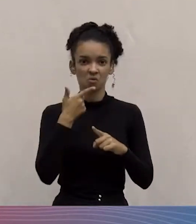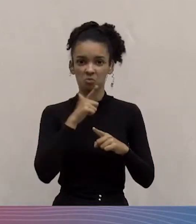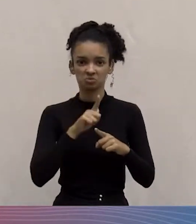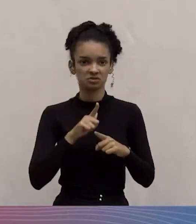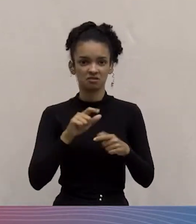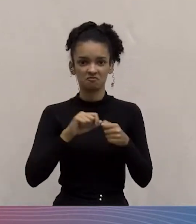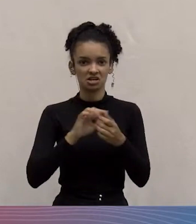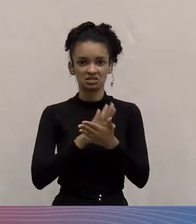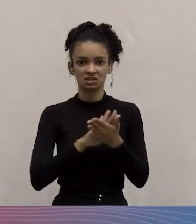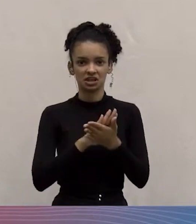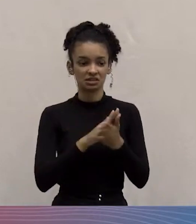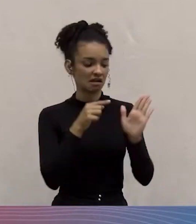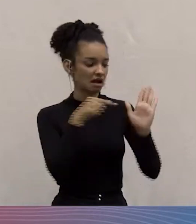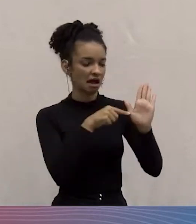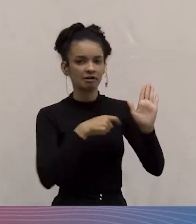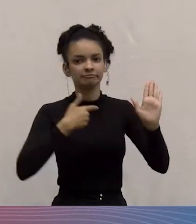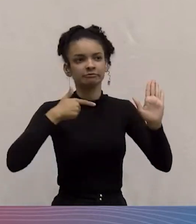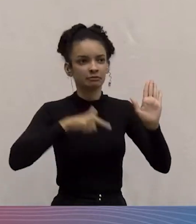trabalhar mais.